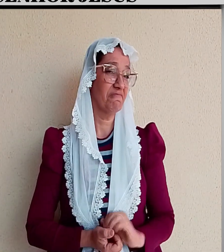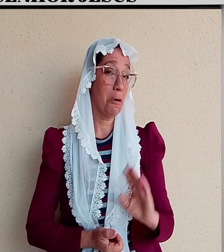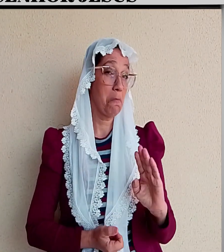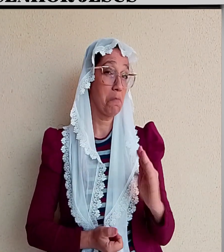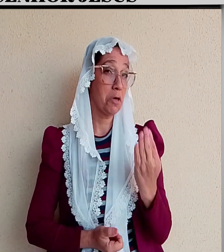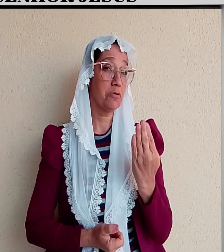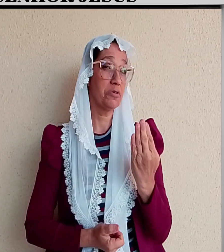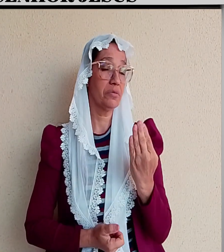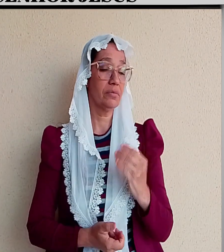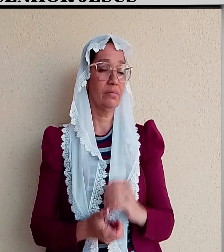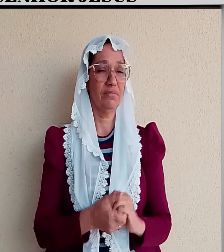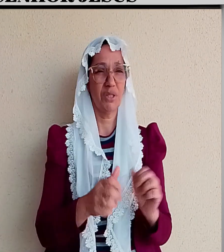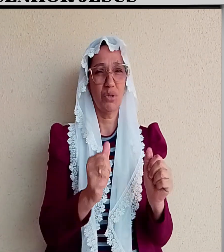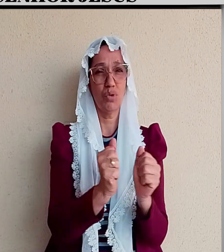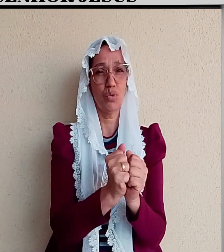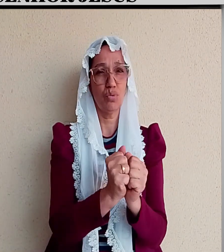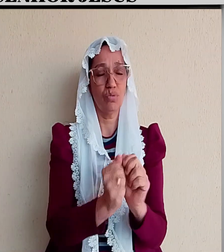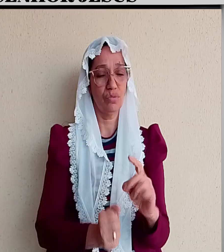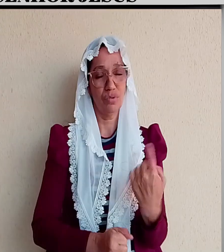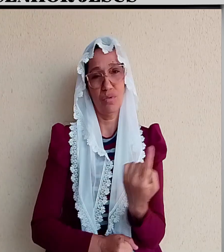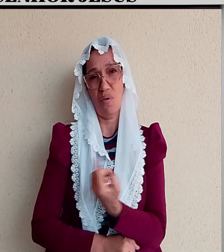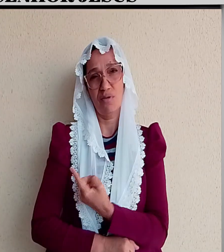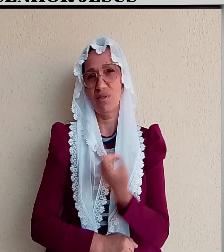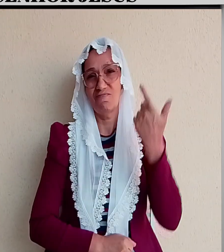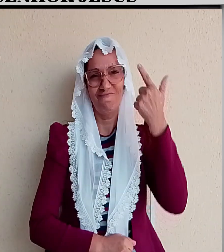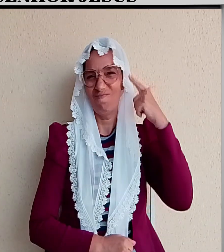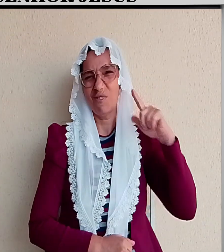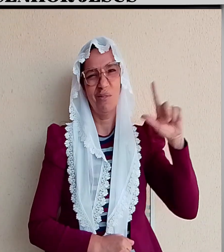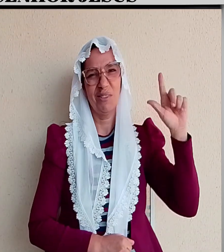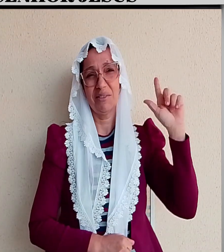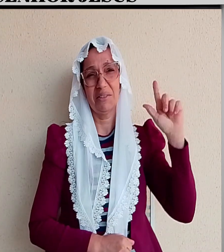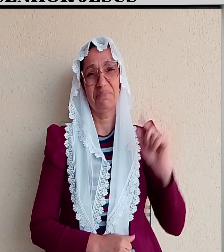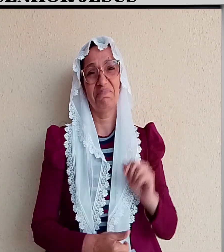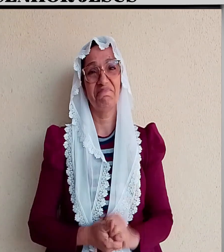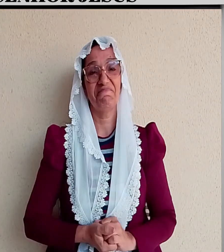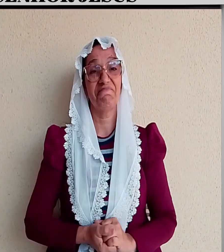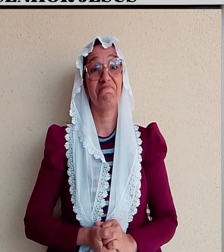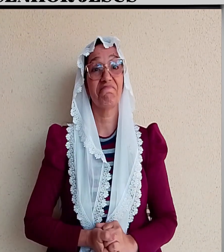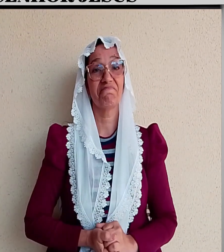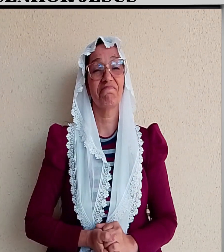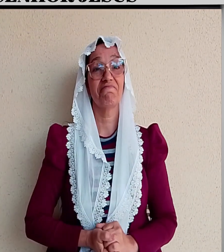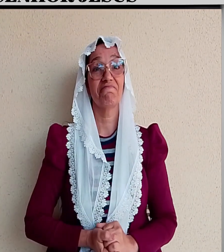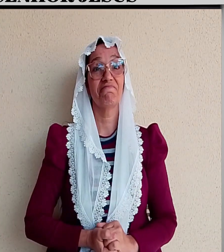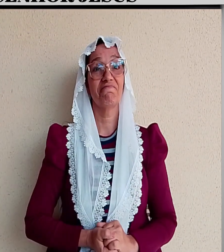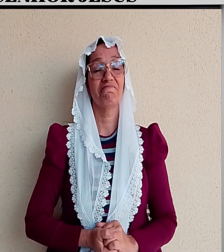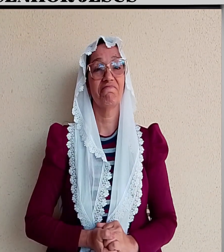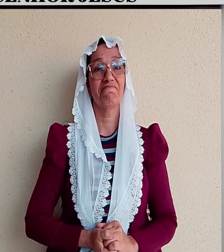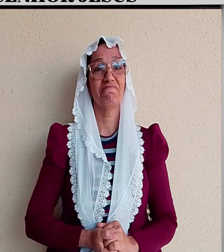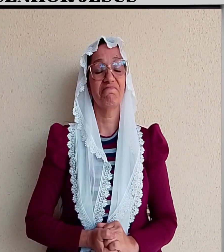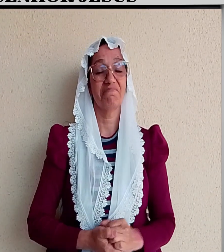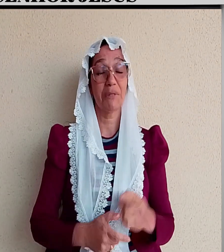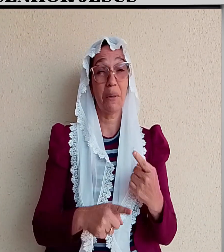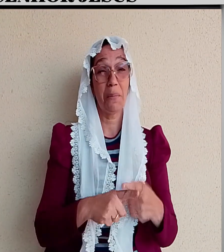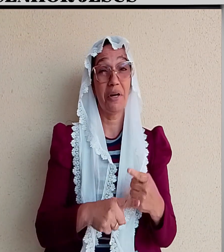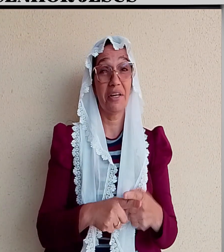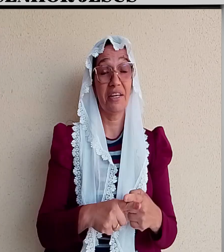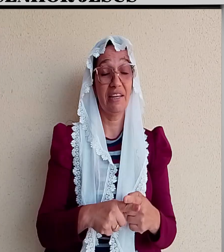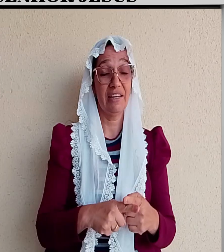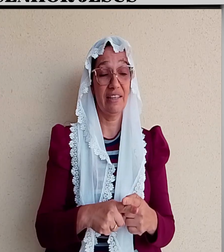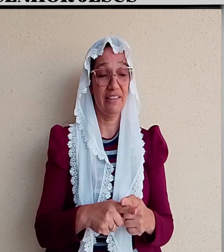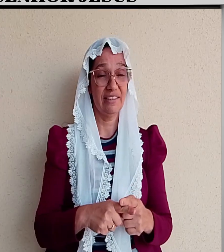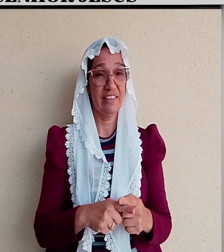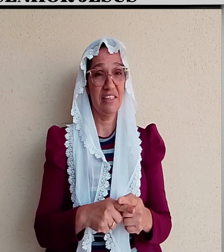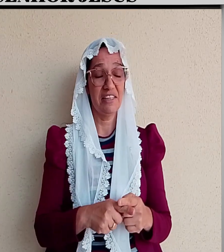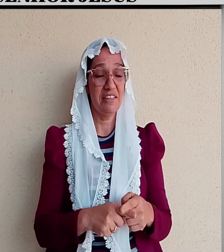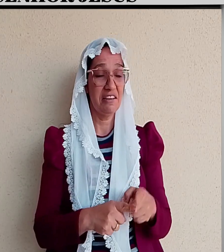conseguir ficar, aleluia, porque o aparelho incomoda ele. Glória a Jesus. Ele se rejeita, glória a Jesus. Ele